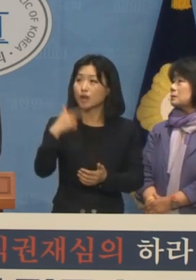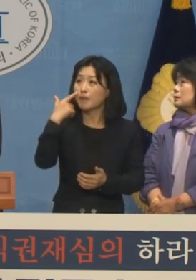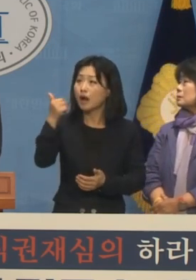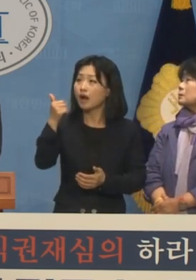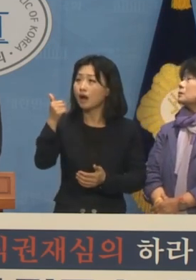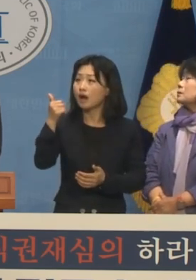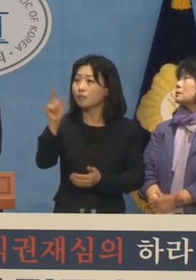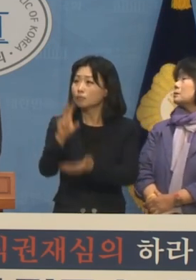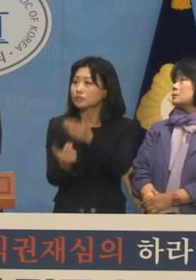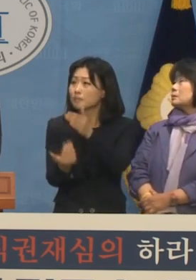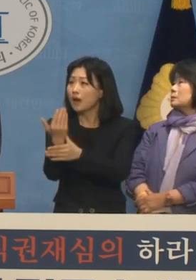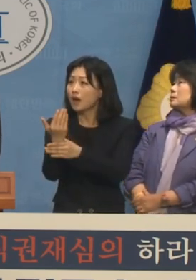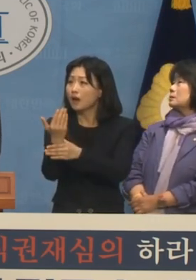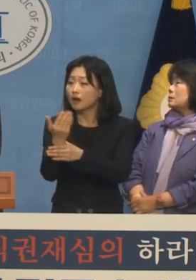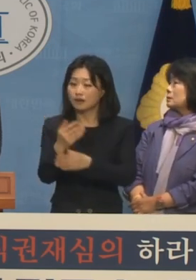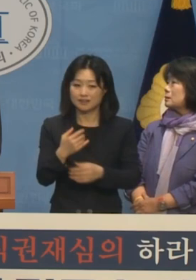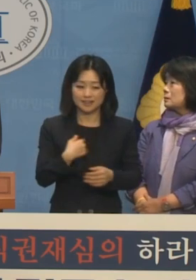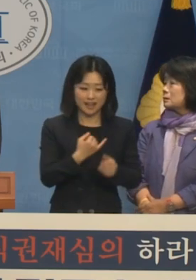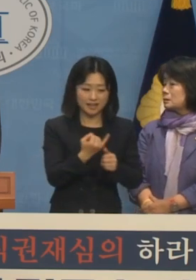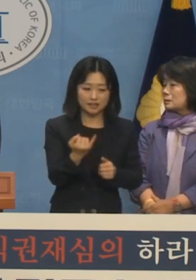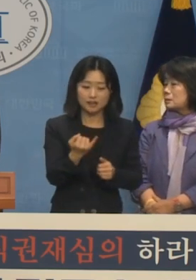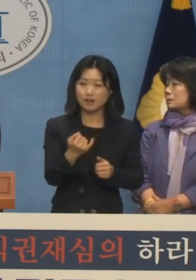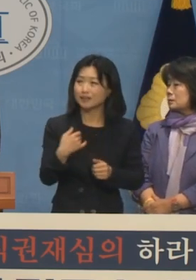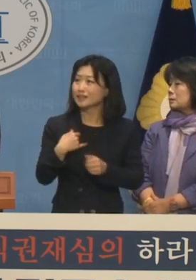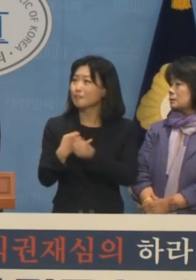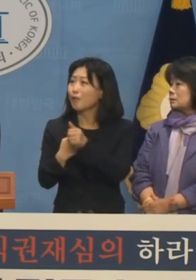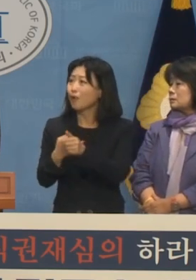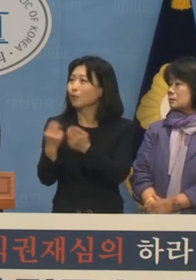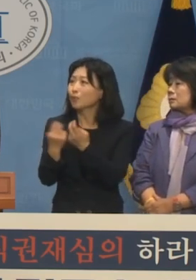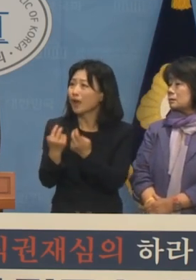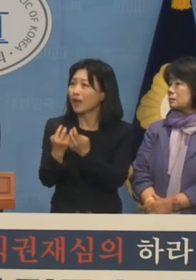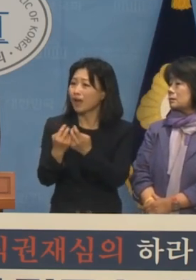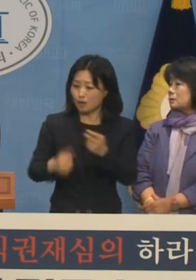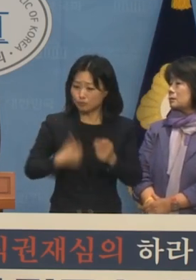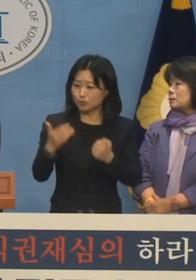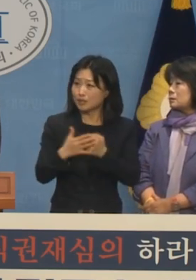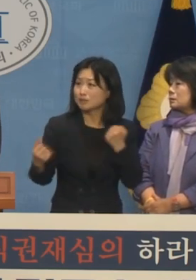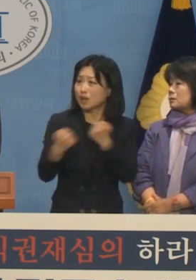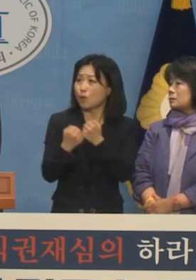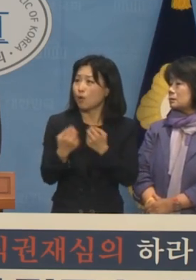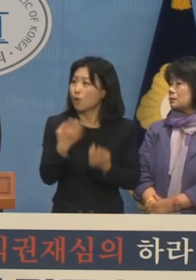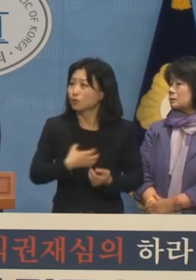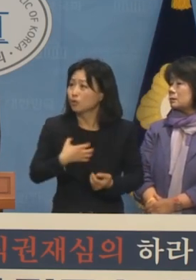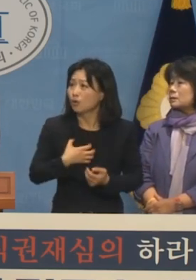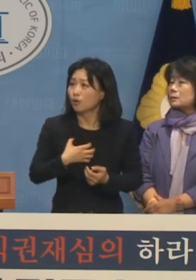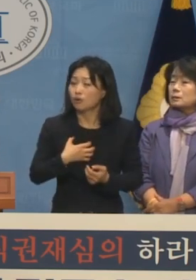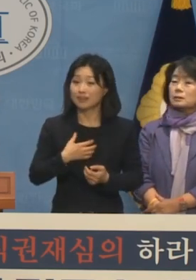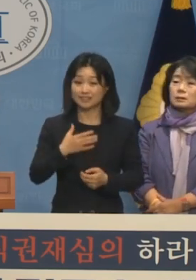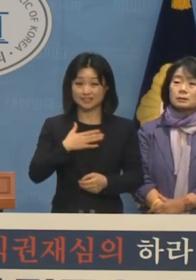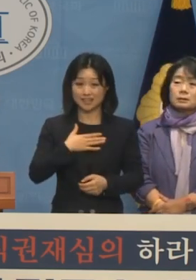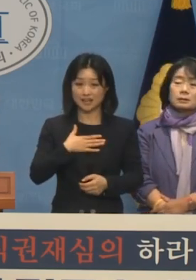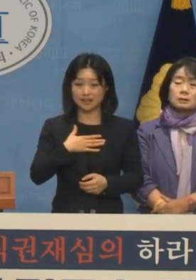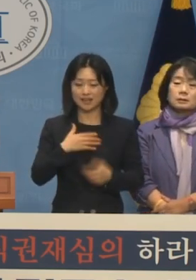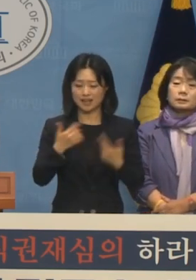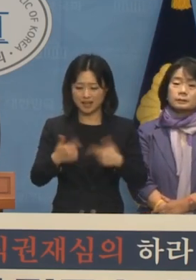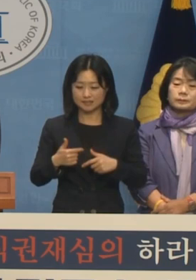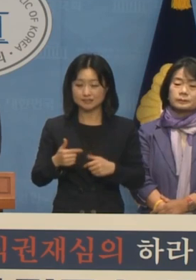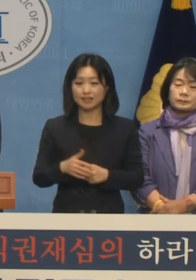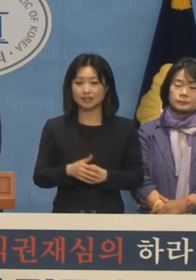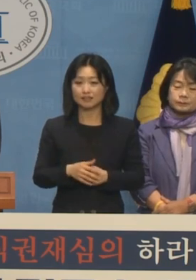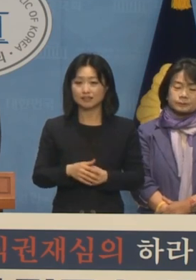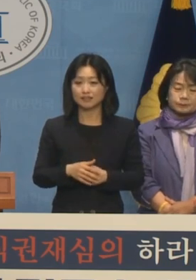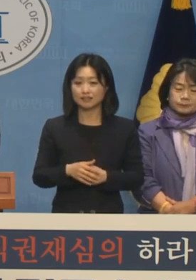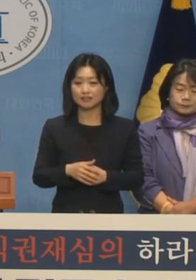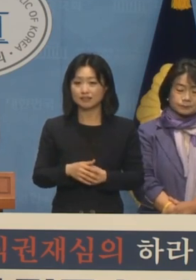어디 가서 또 사건은 안 칠까? 또 분노가 생겨서 남들하고 또 싸우진 않을까? 또 저는 들어올 때